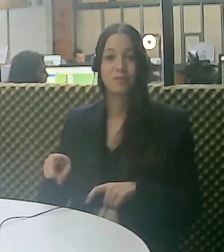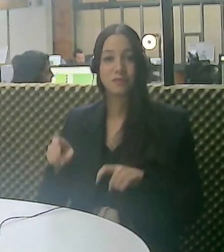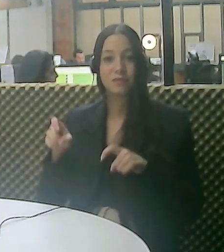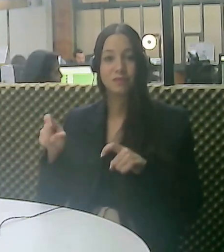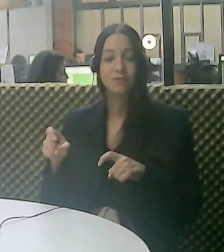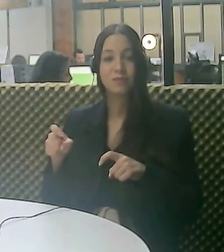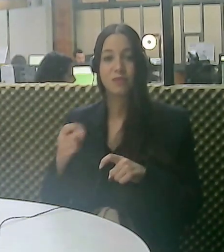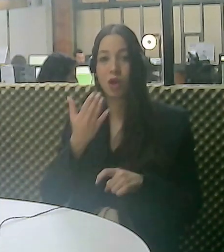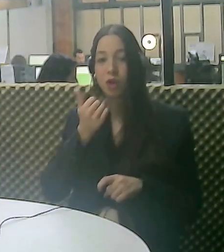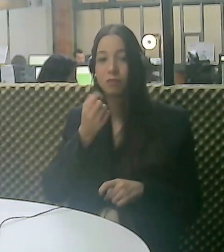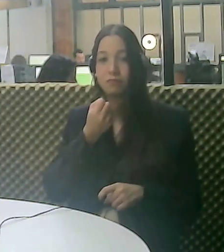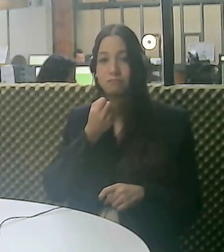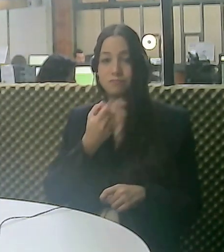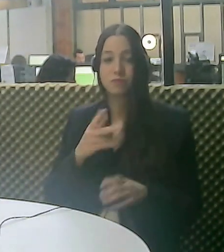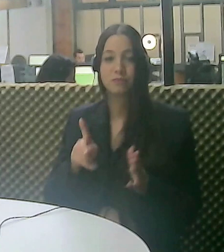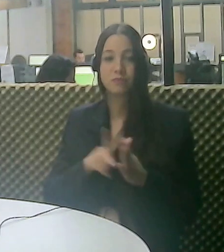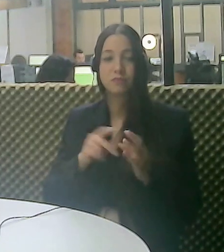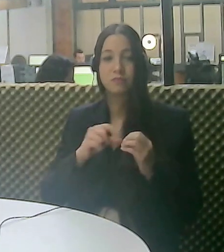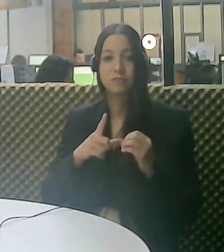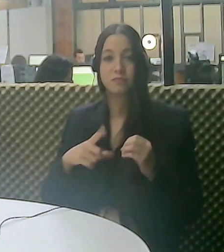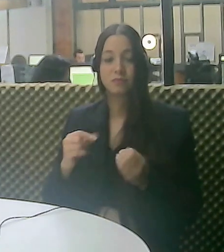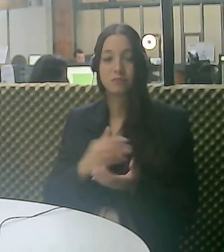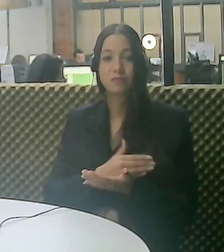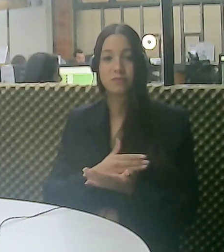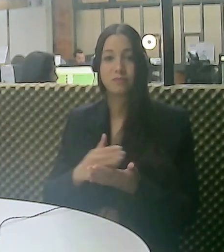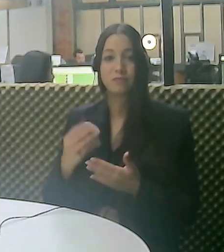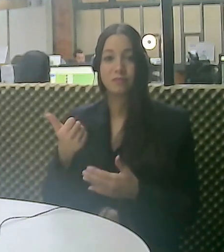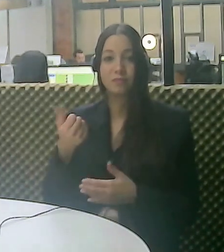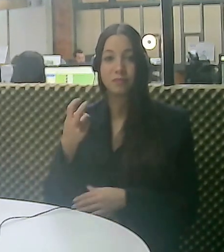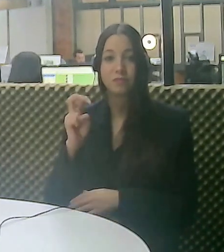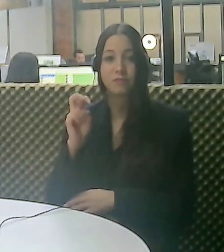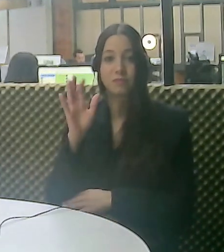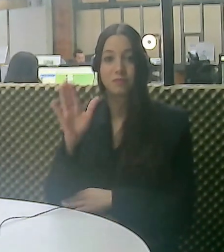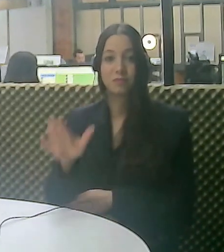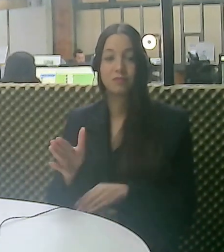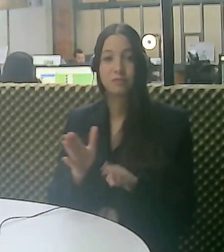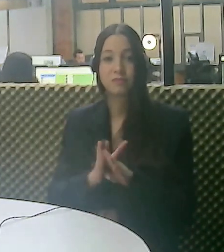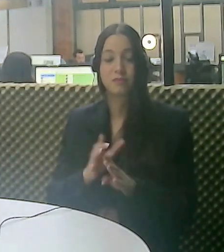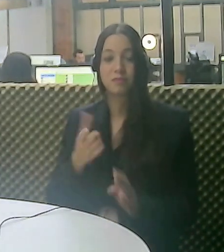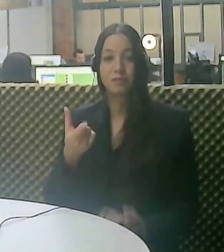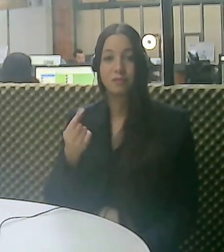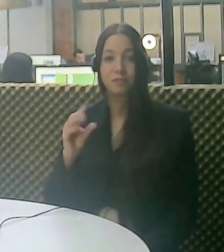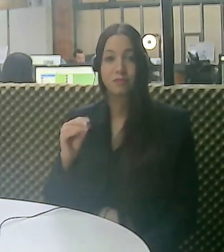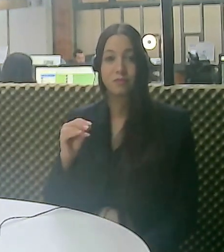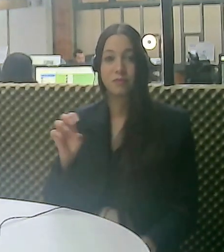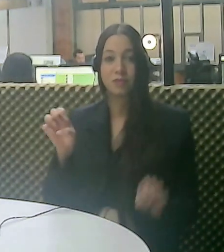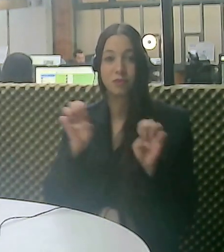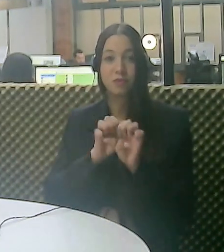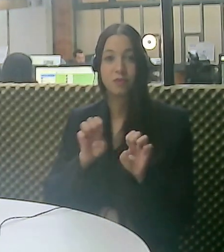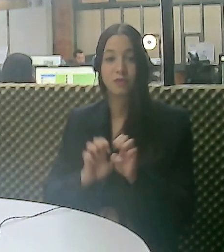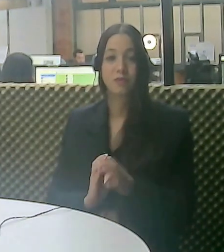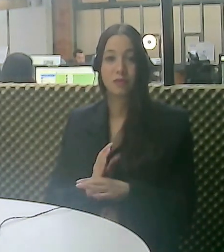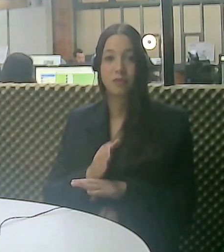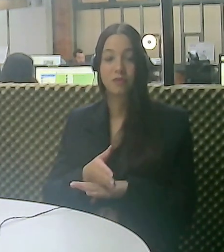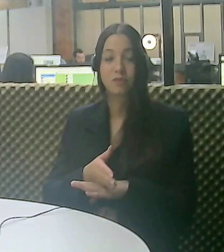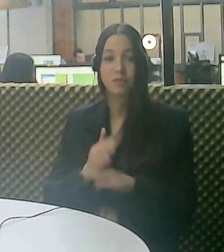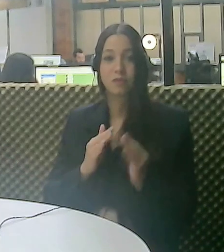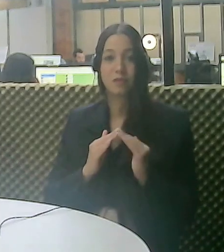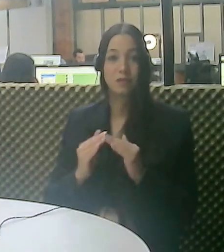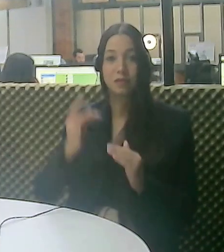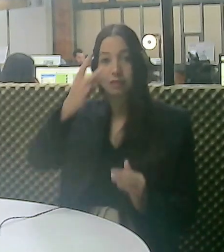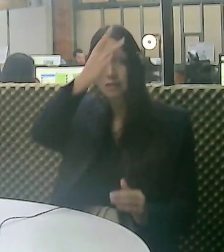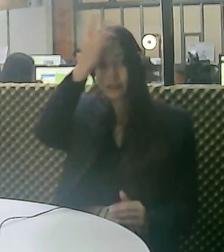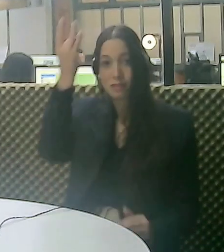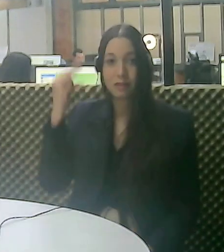produtos agroecológicos. A feira vai das 3 da tarde às 8 da noite na estrutura montada, que pode ser acessada pela entrada do bairro